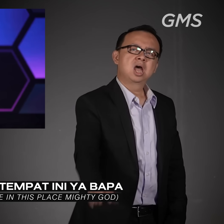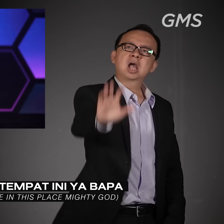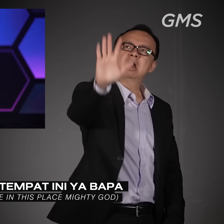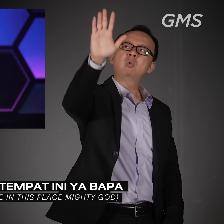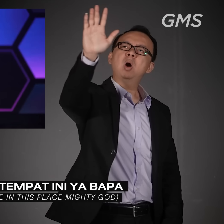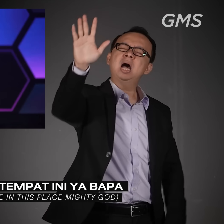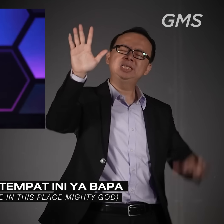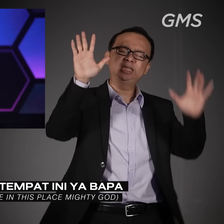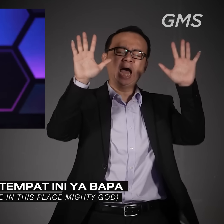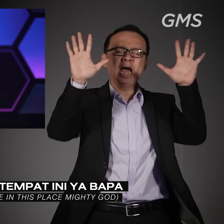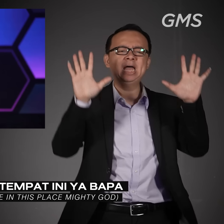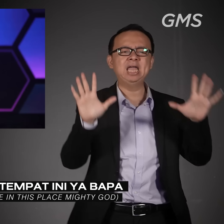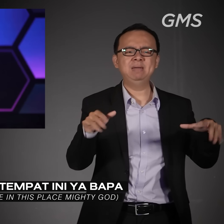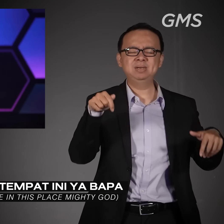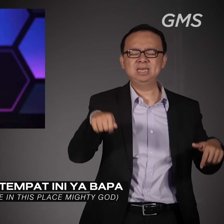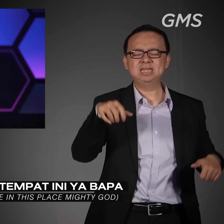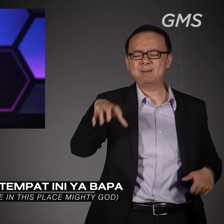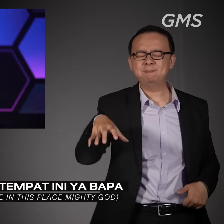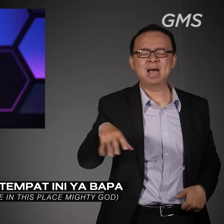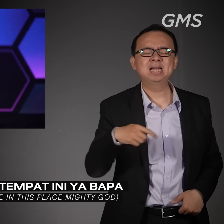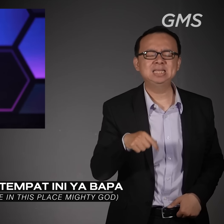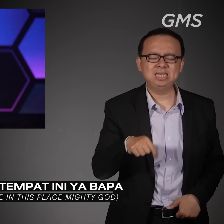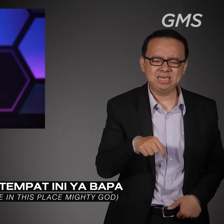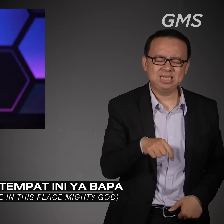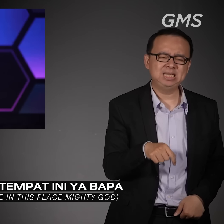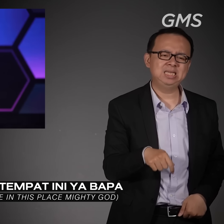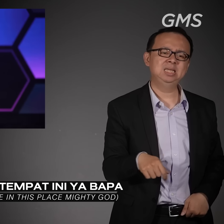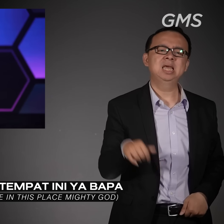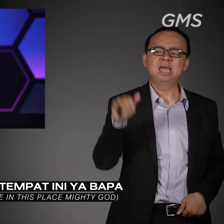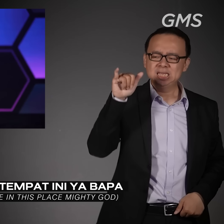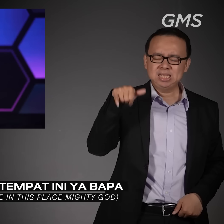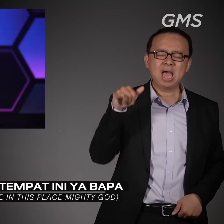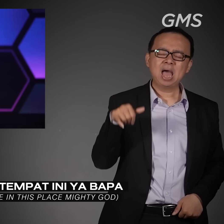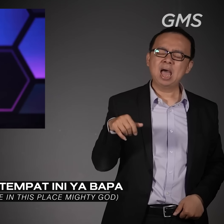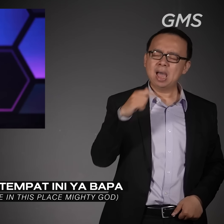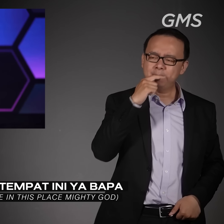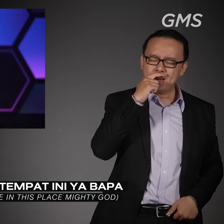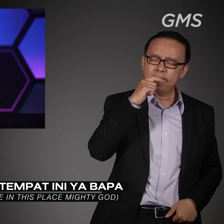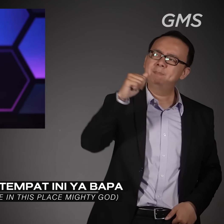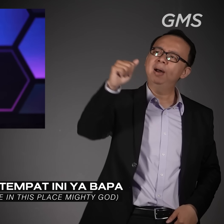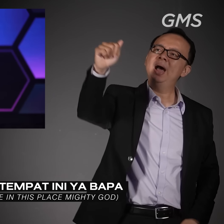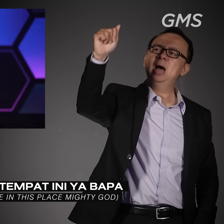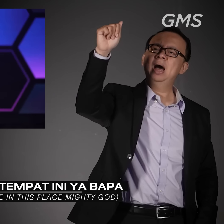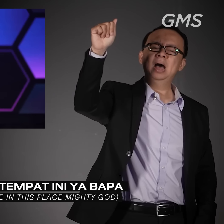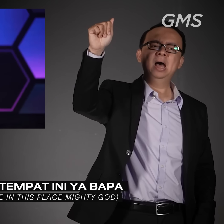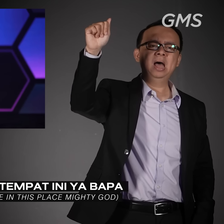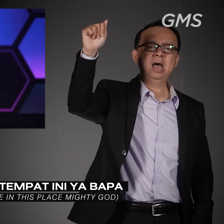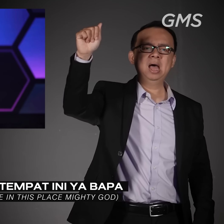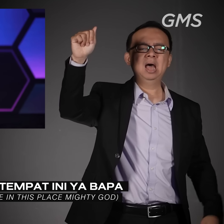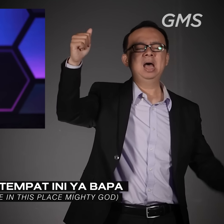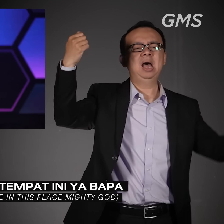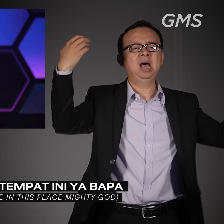Kau ajaib di tempat ini, ya Bapa.